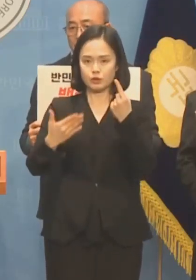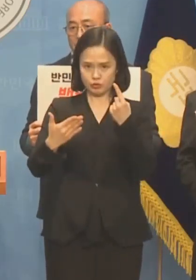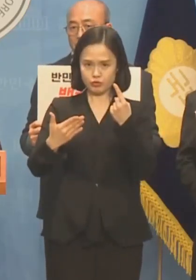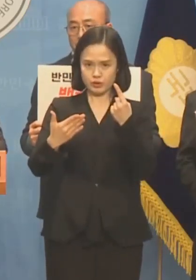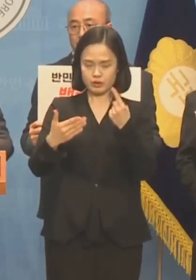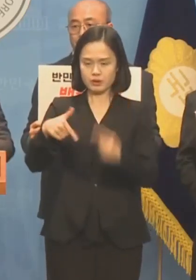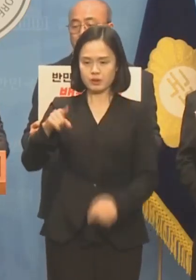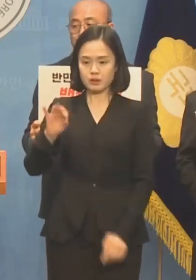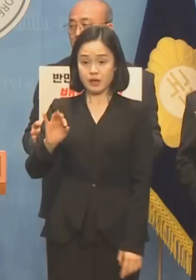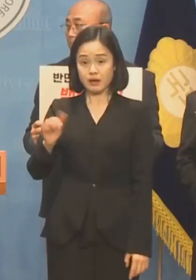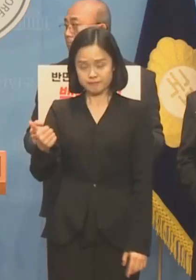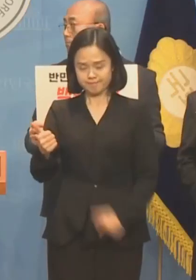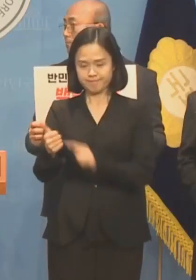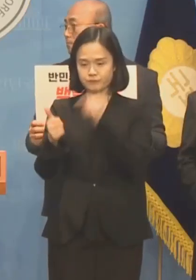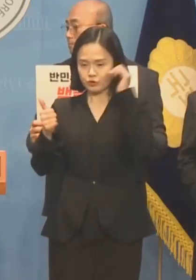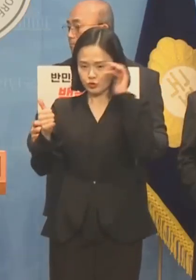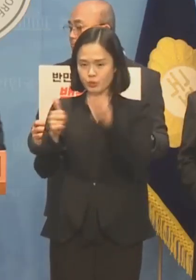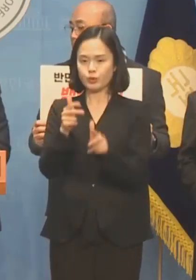추모사업회.